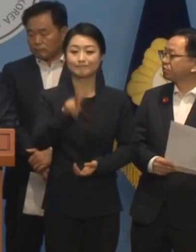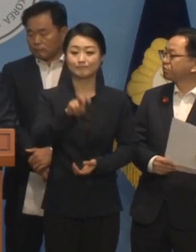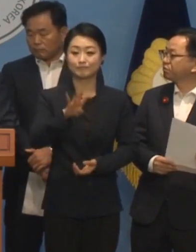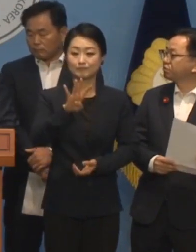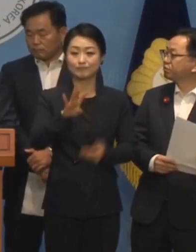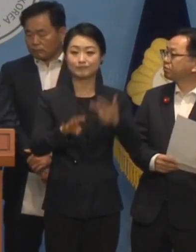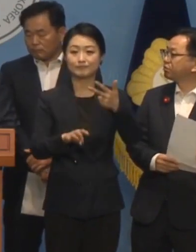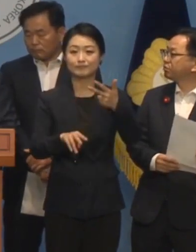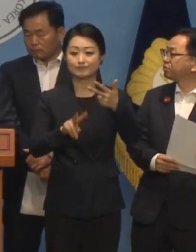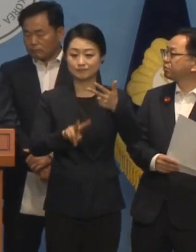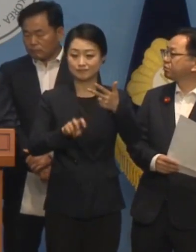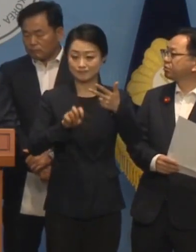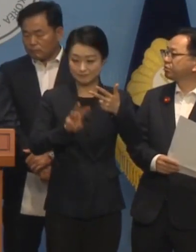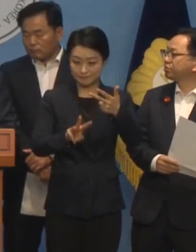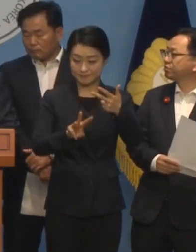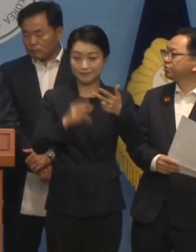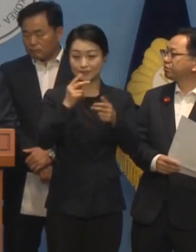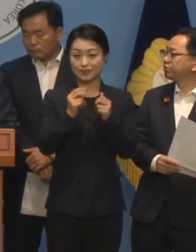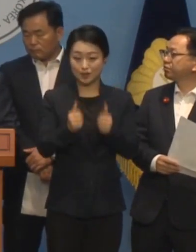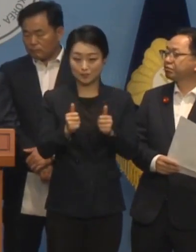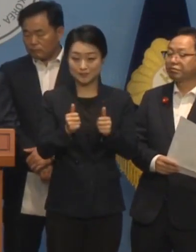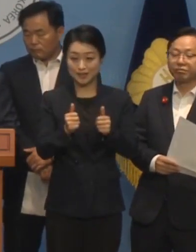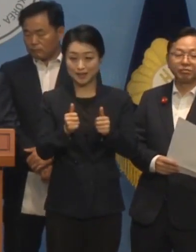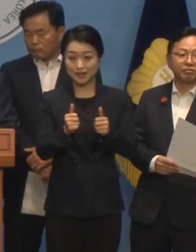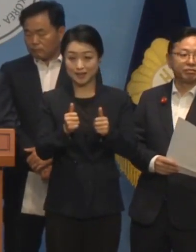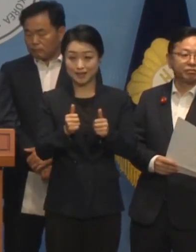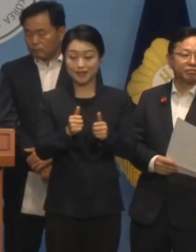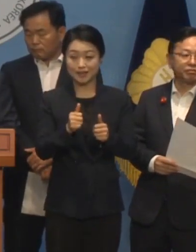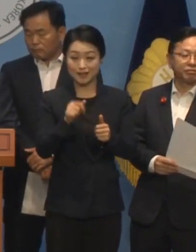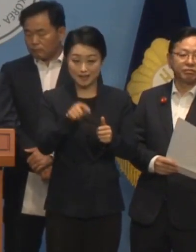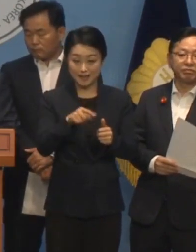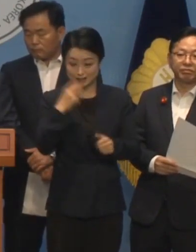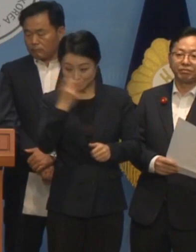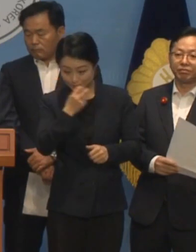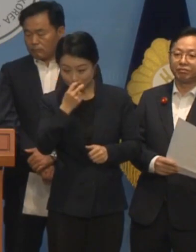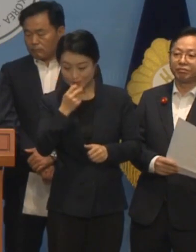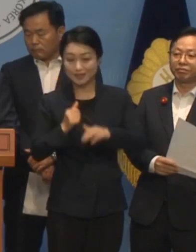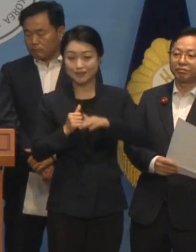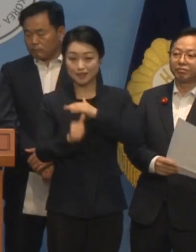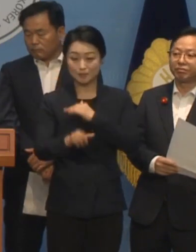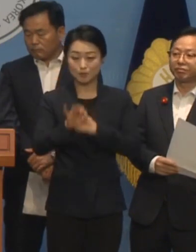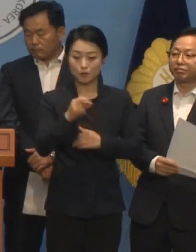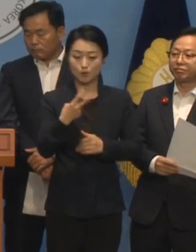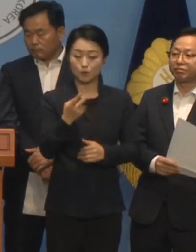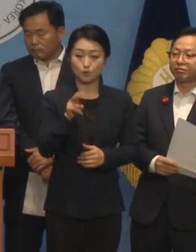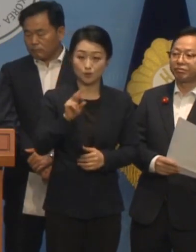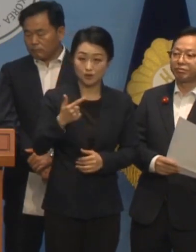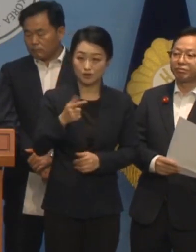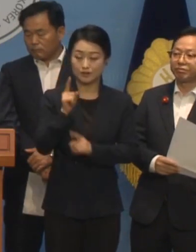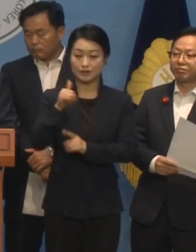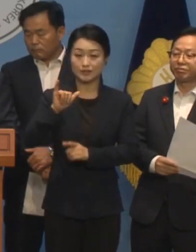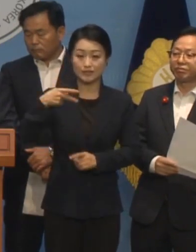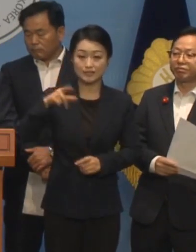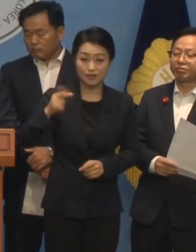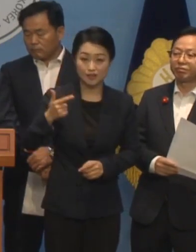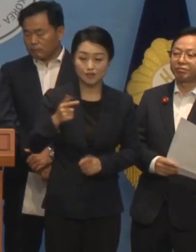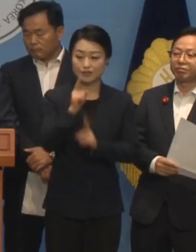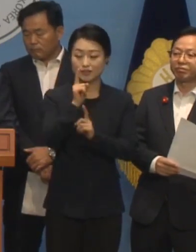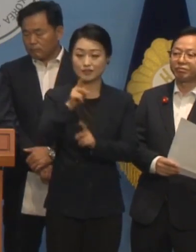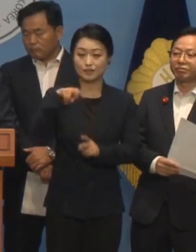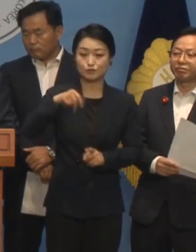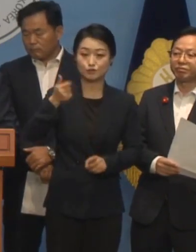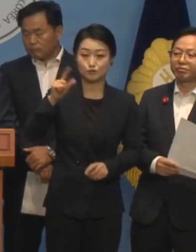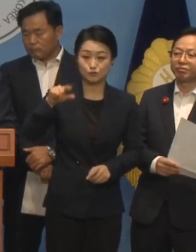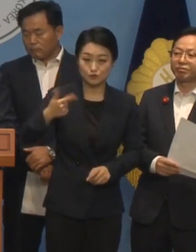2024년 7월 23일 검사를 검사하는 변호사 모임 대표 오동현, 이희성,